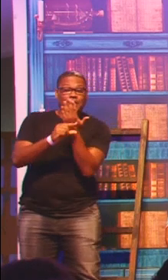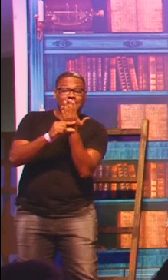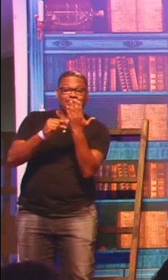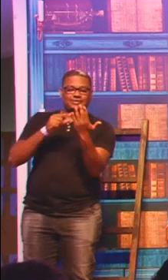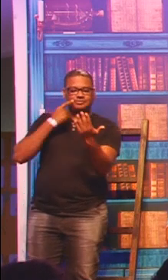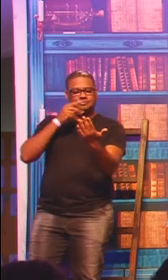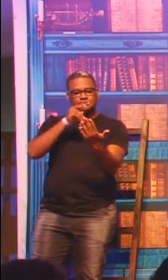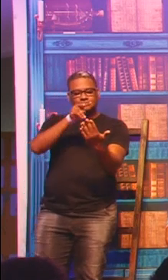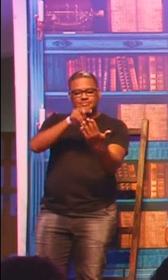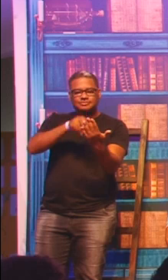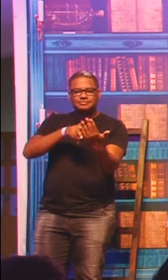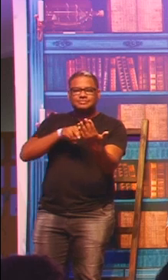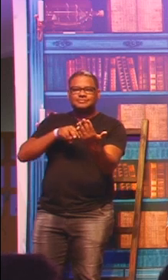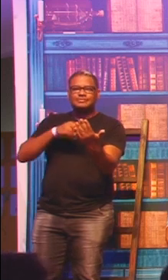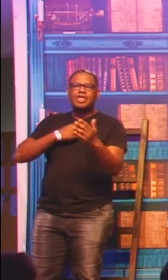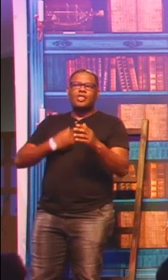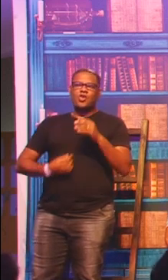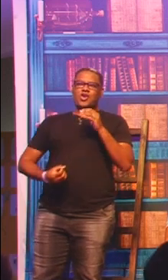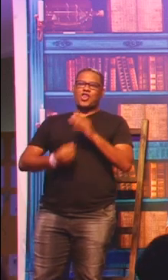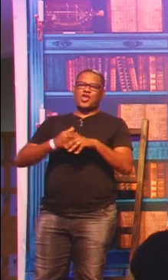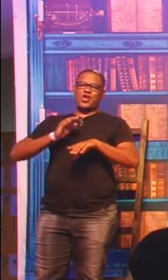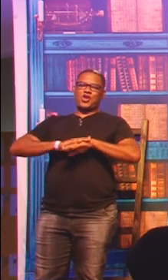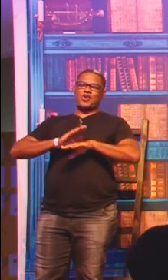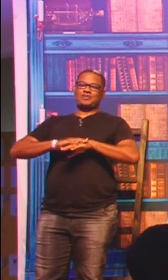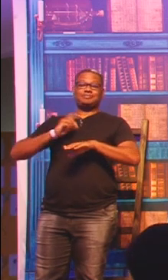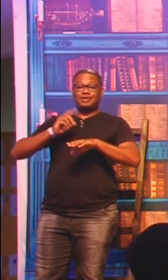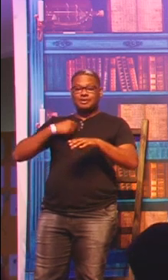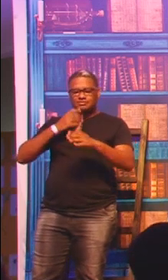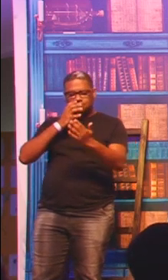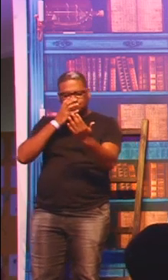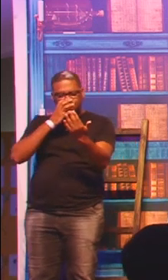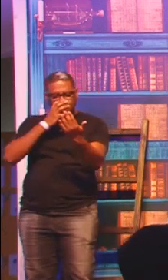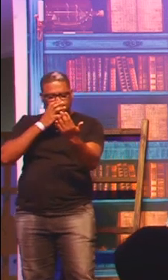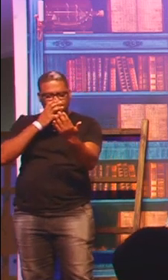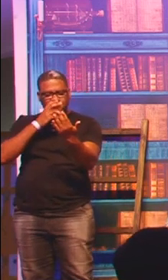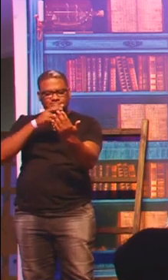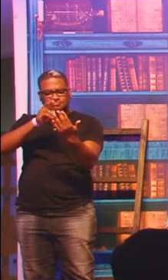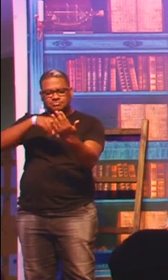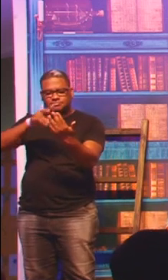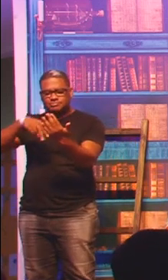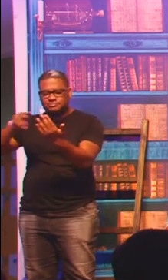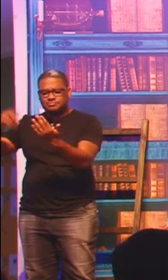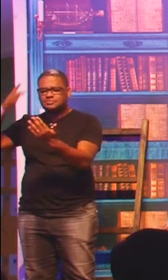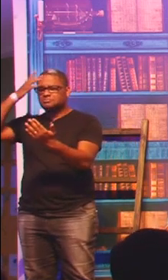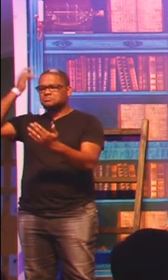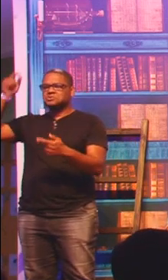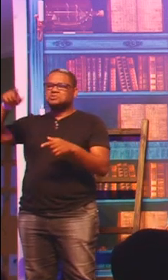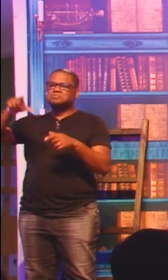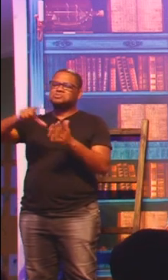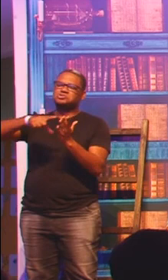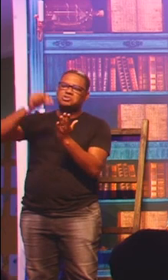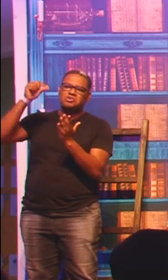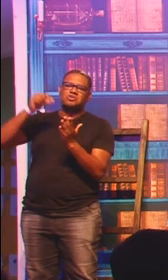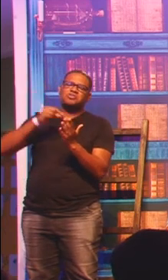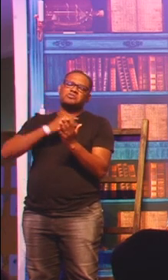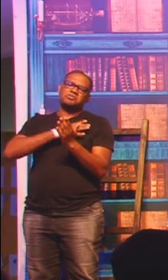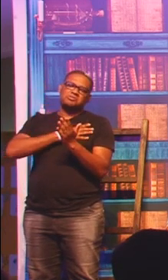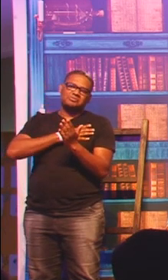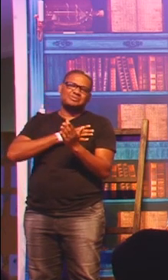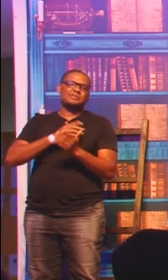assim, é de uma pessoa que também se admira com as coisas que as pessoas escolhem para ler e tudo. Eu até